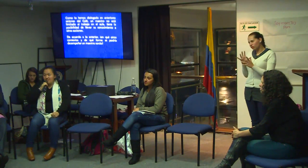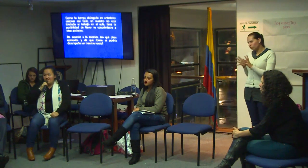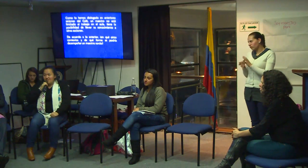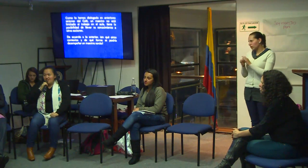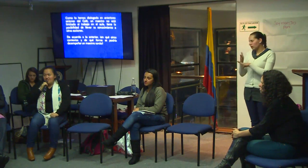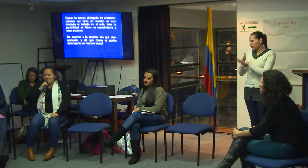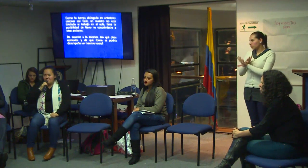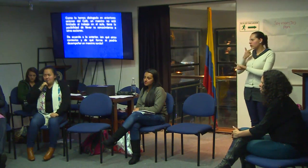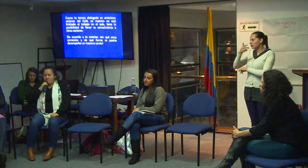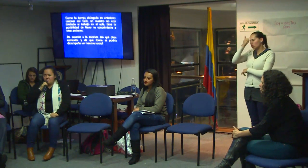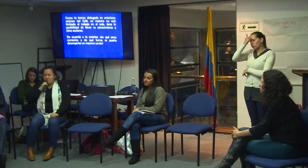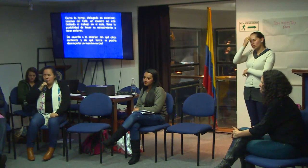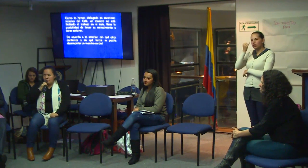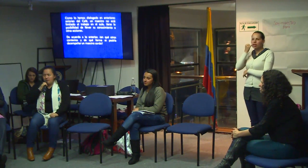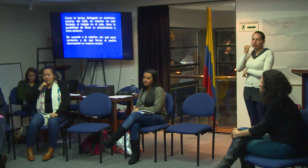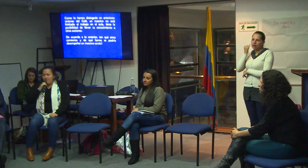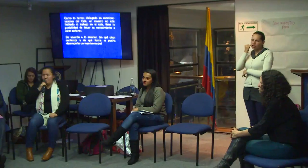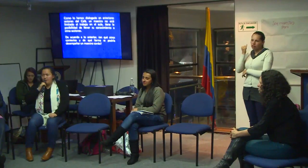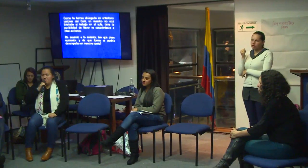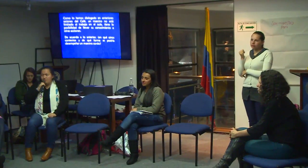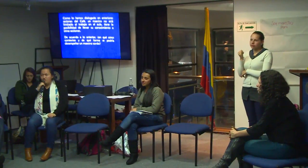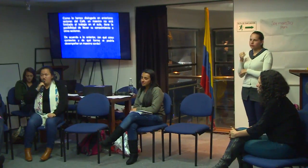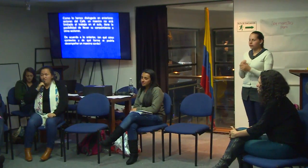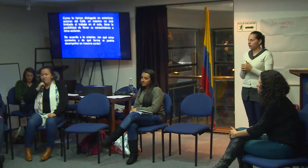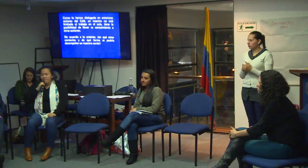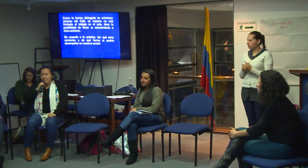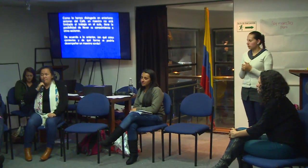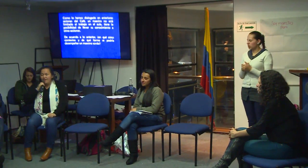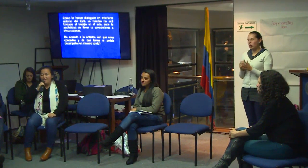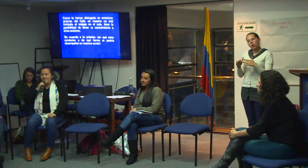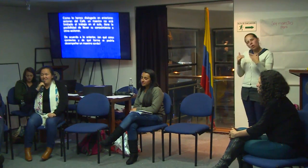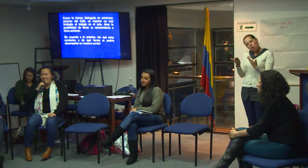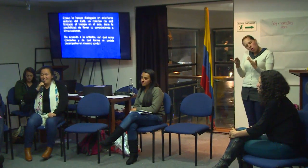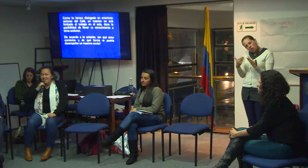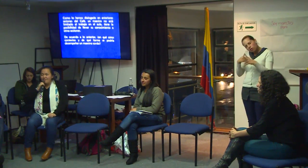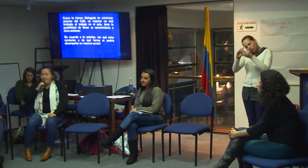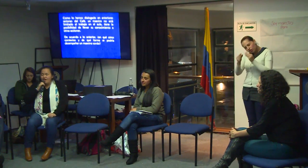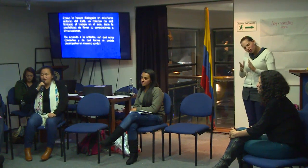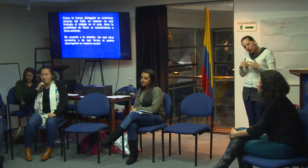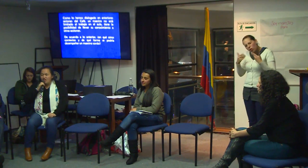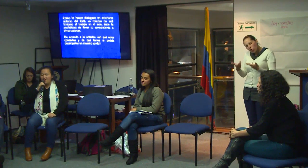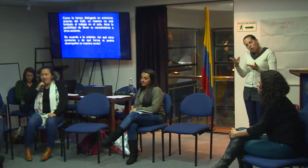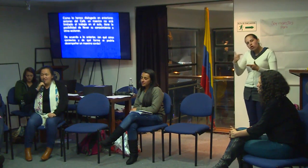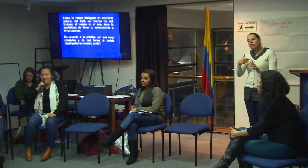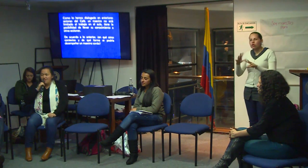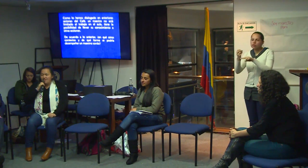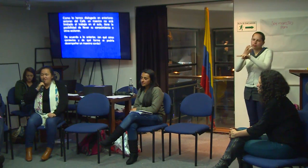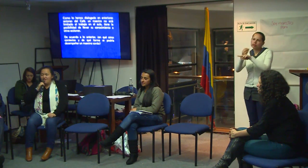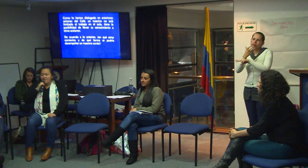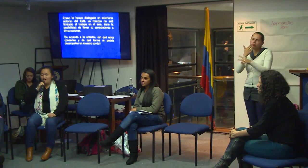David, y es de qué forma yo, maestra, en mi caso ciega,